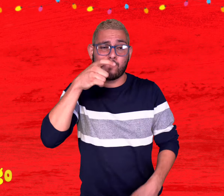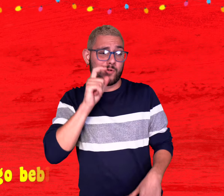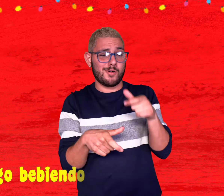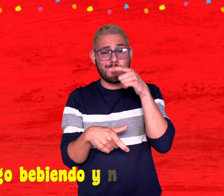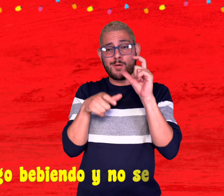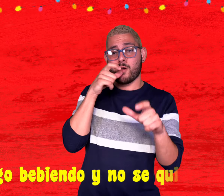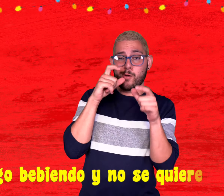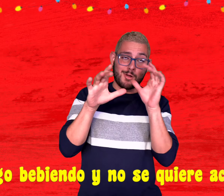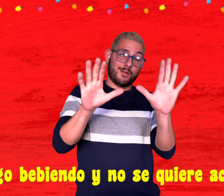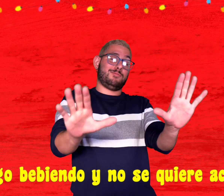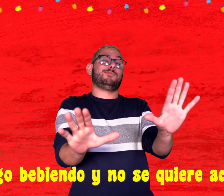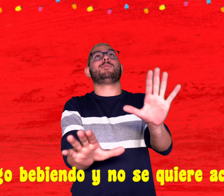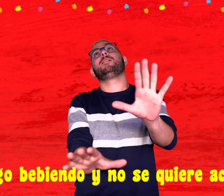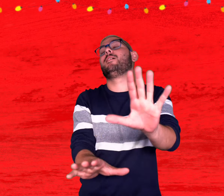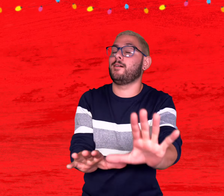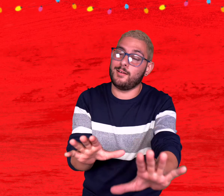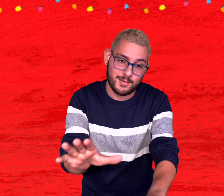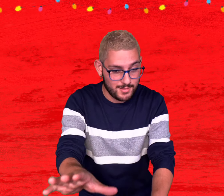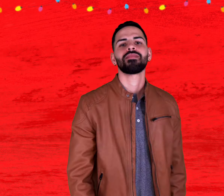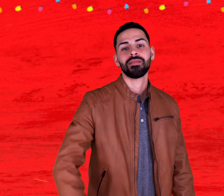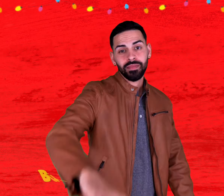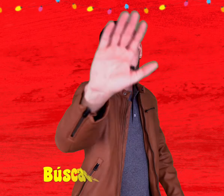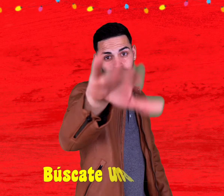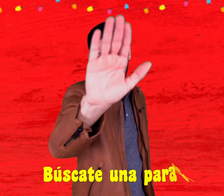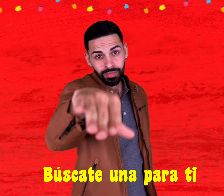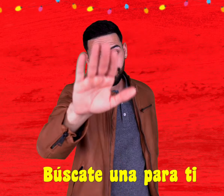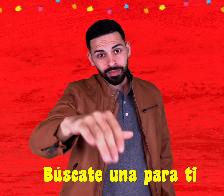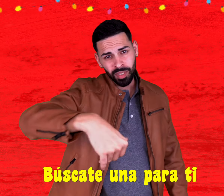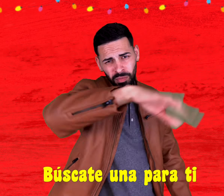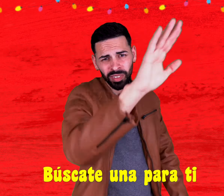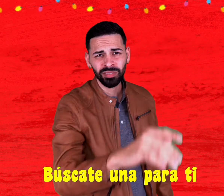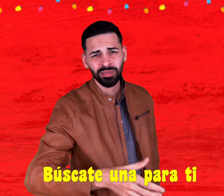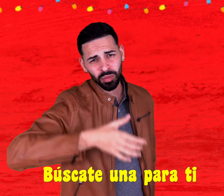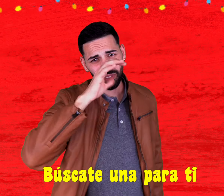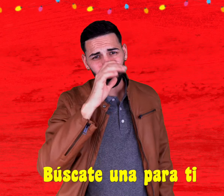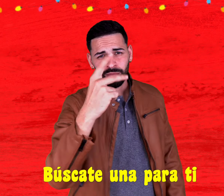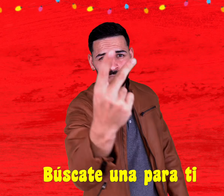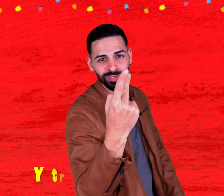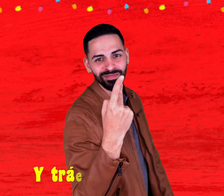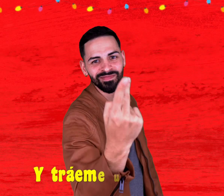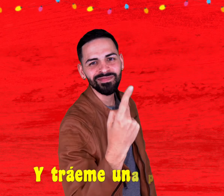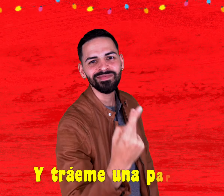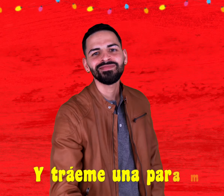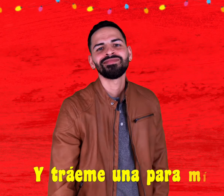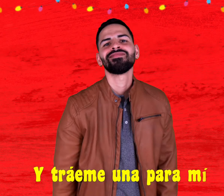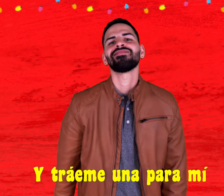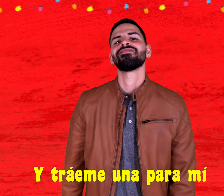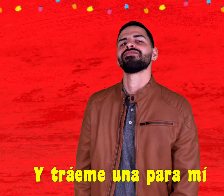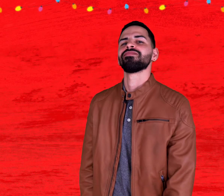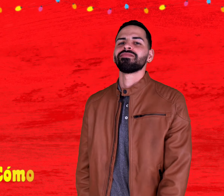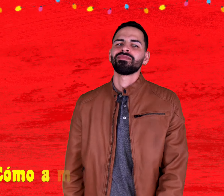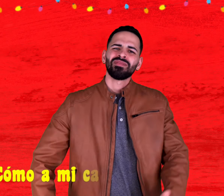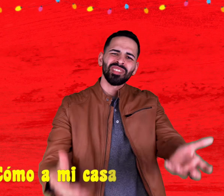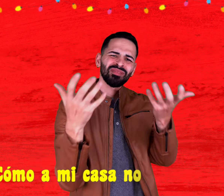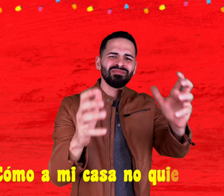sigo bebiendo y no se quiere acabar. Búscate una, pa' ti, y tráeme una, pa' mí. Como a mi casa no quiero